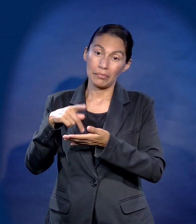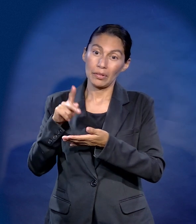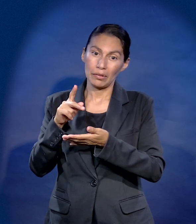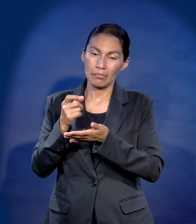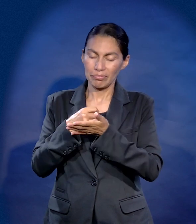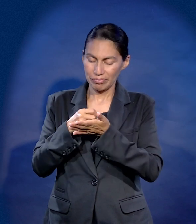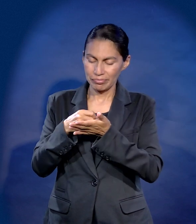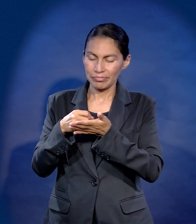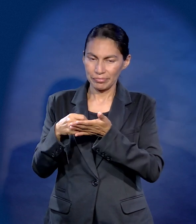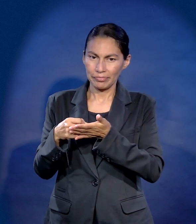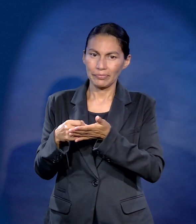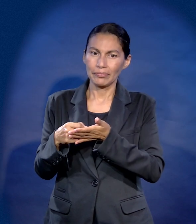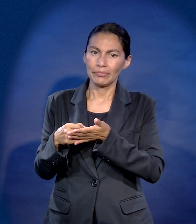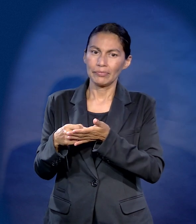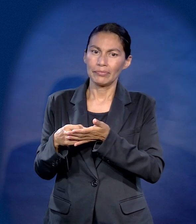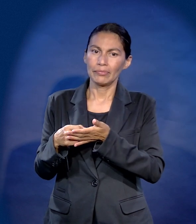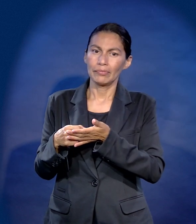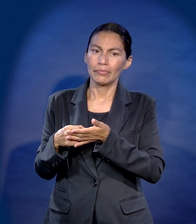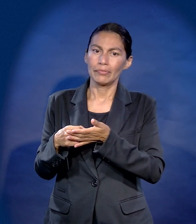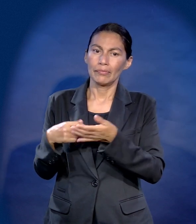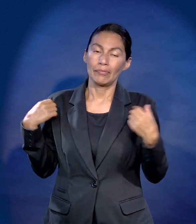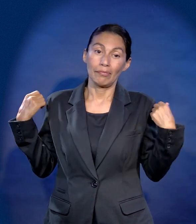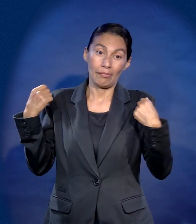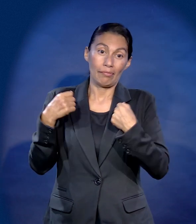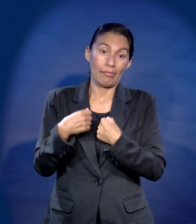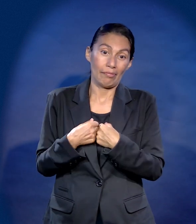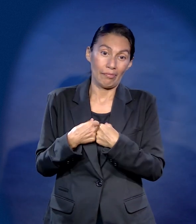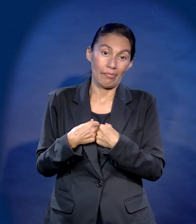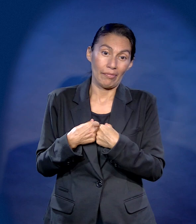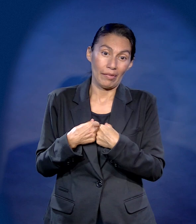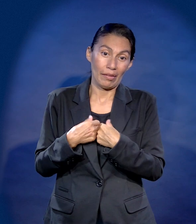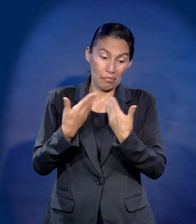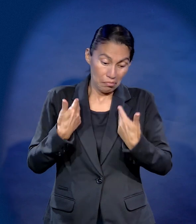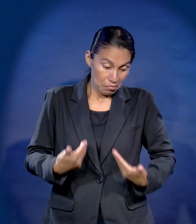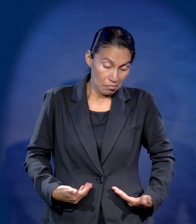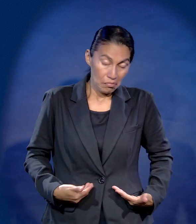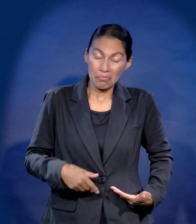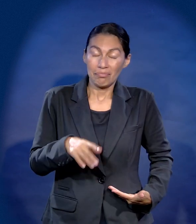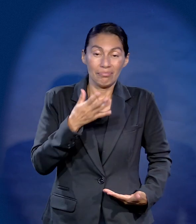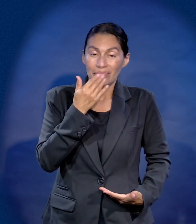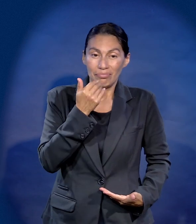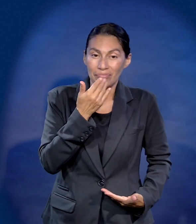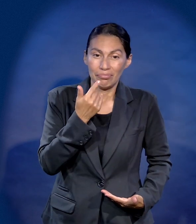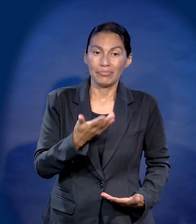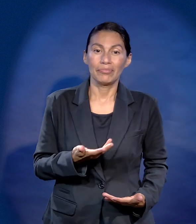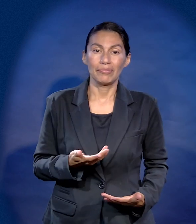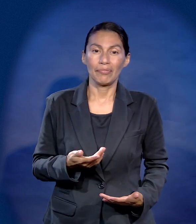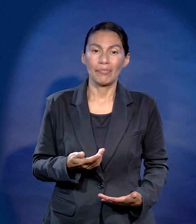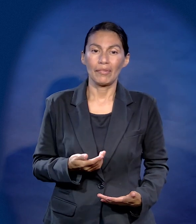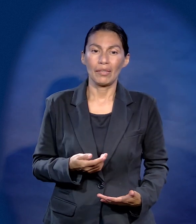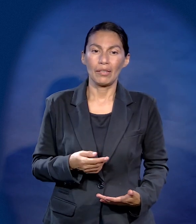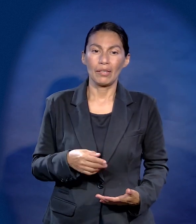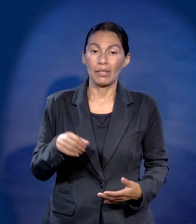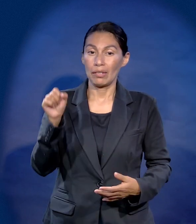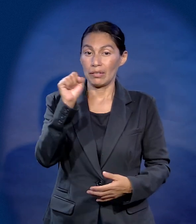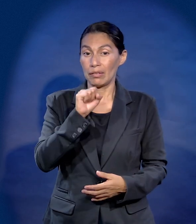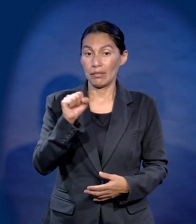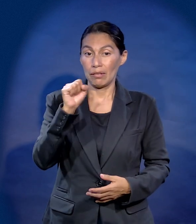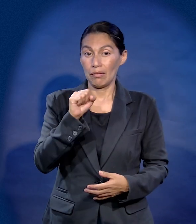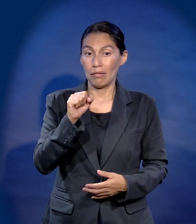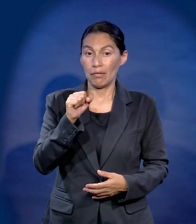no me hacían caso, esa es la verdad. Pero me inscribieron. No había batas de mi tamaño o no estaban preparados, quién